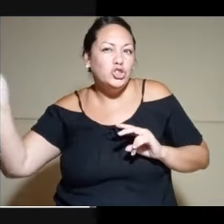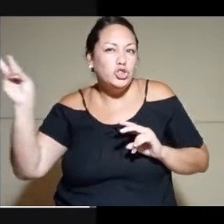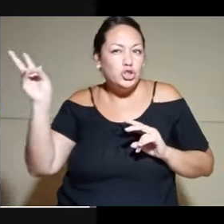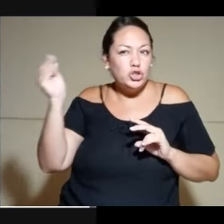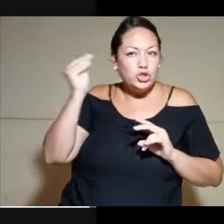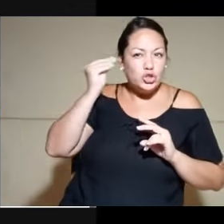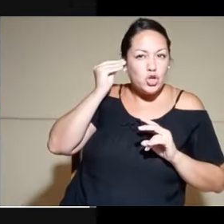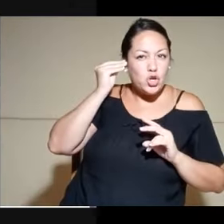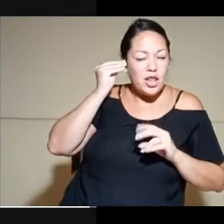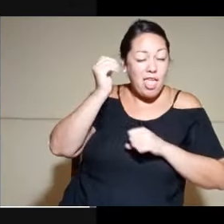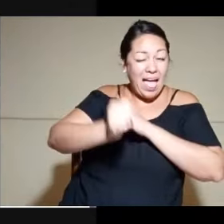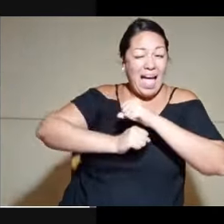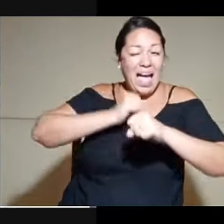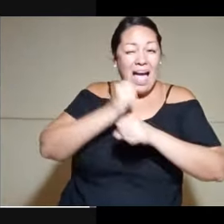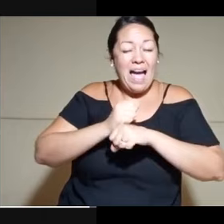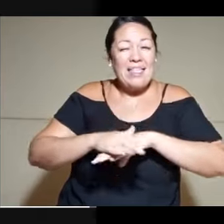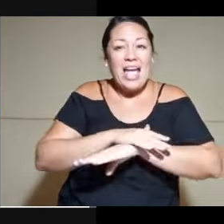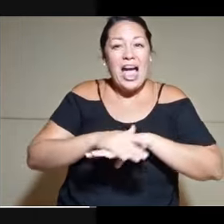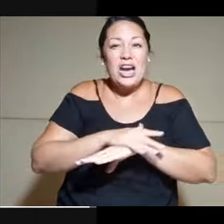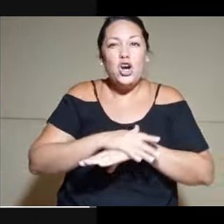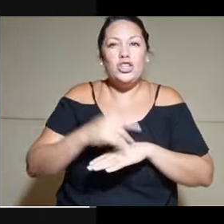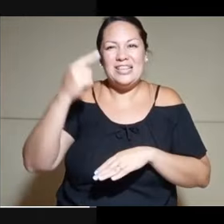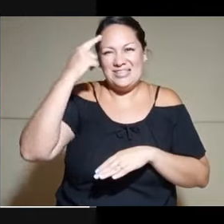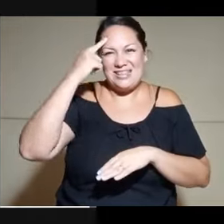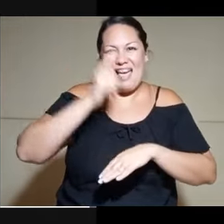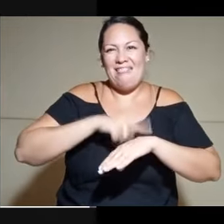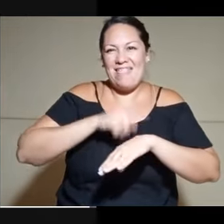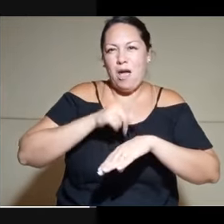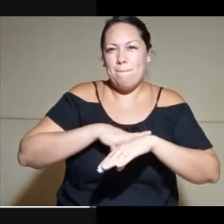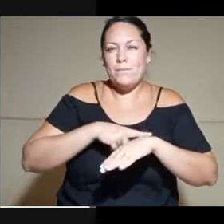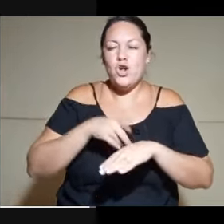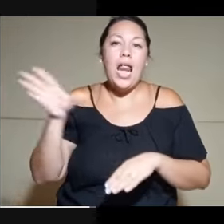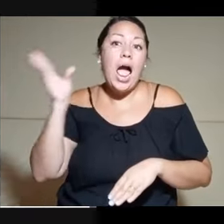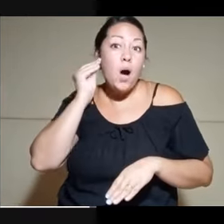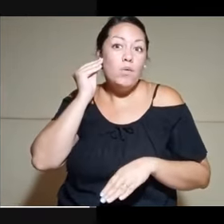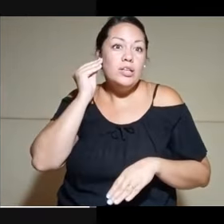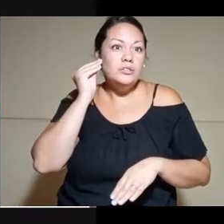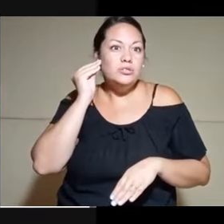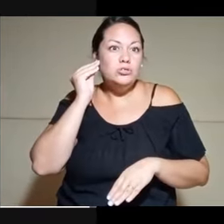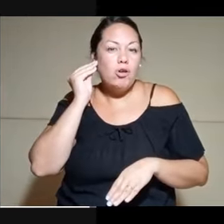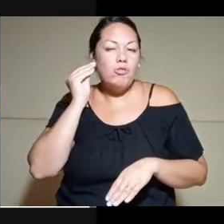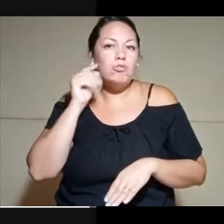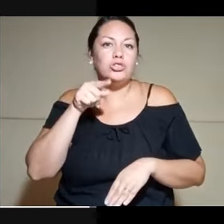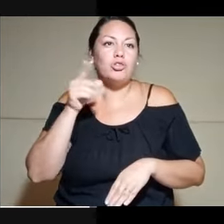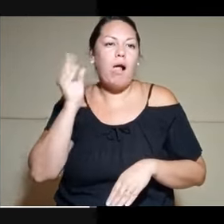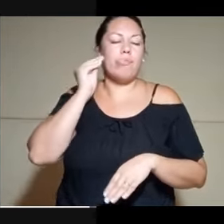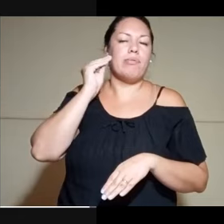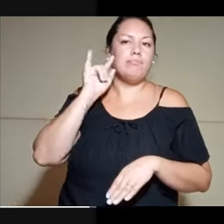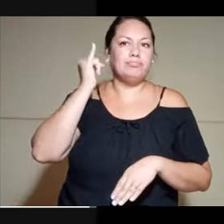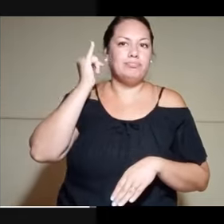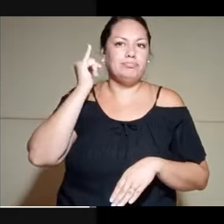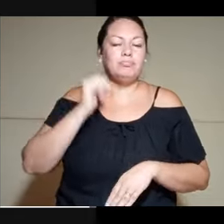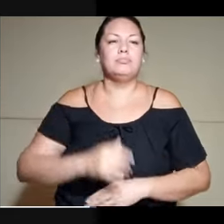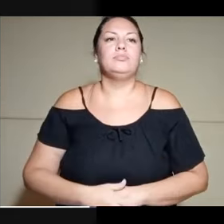vía auditiva, cómo es el trayecto desde que ingresa el sonido al oído hasta que llega a la corteza